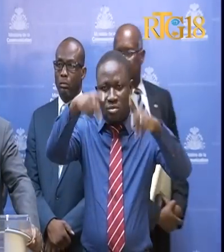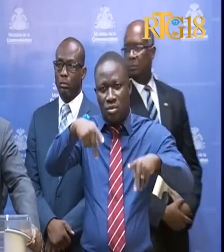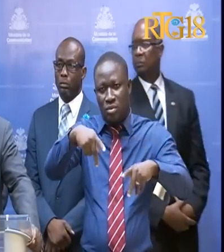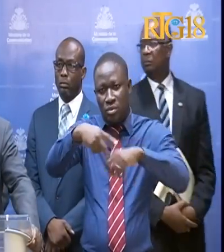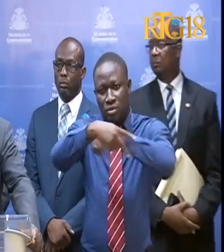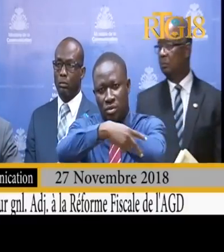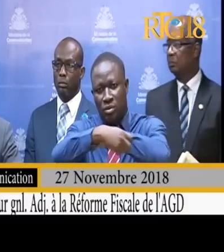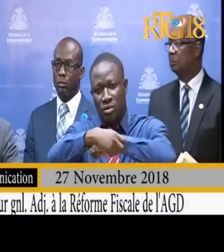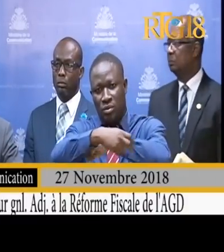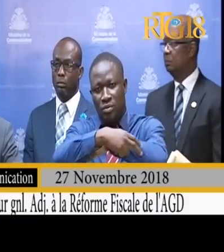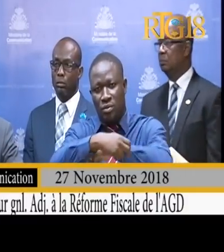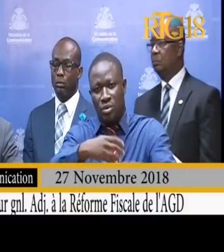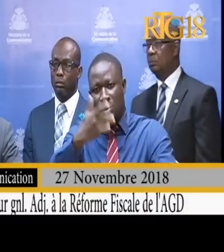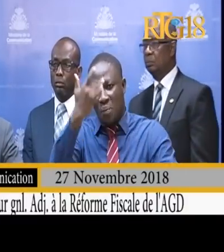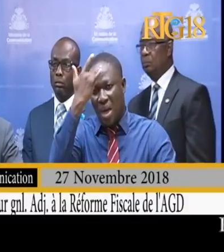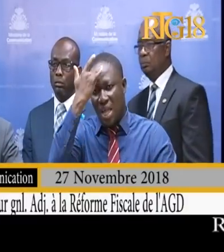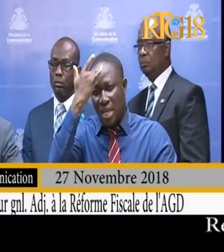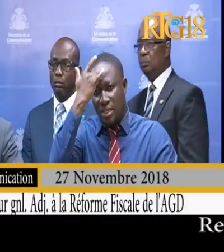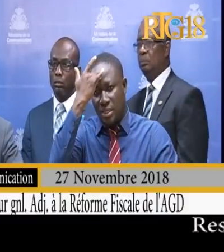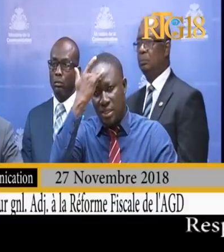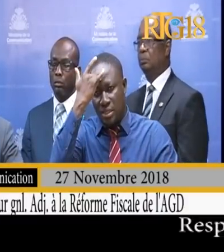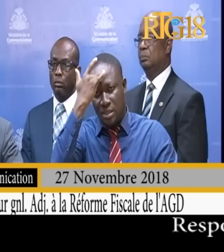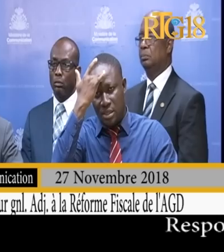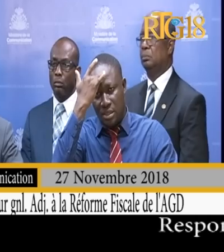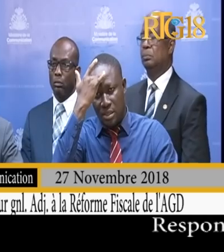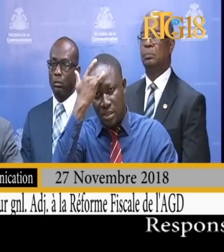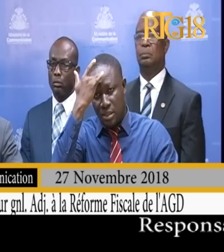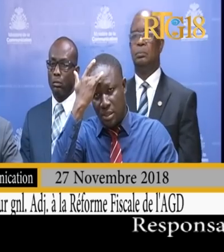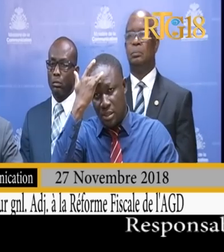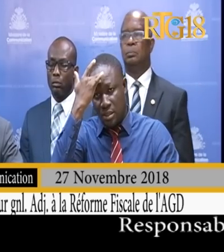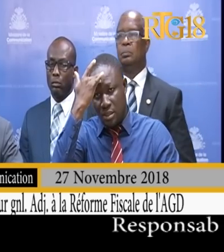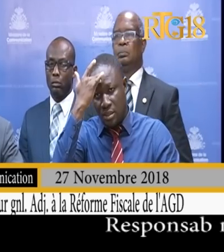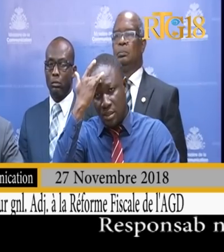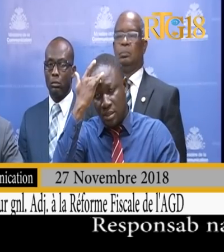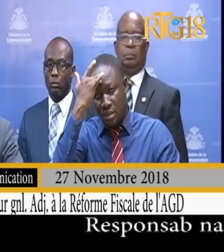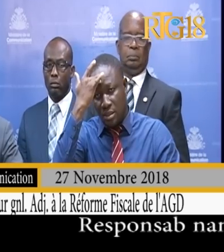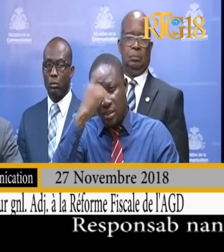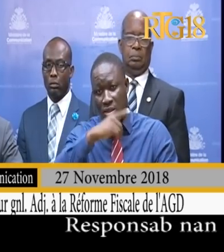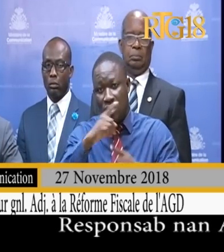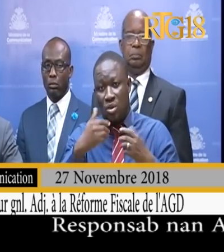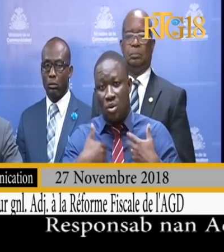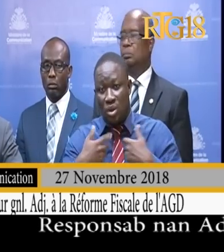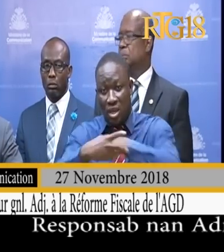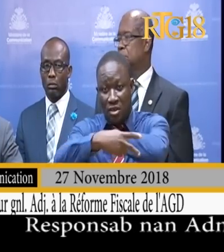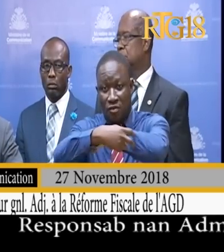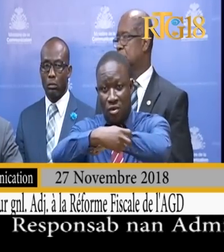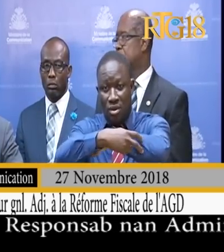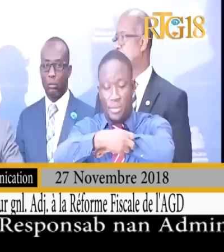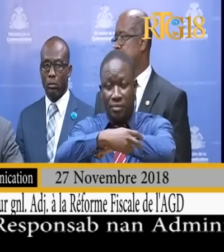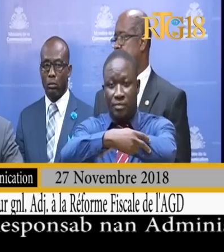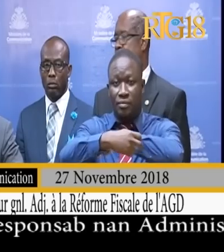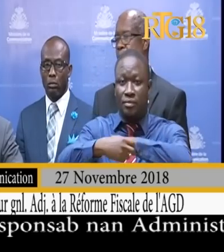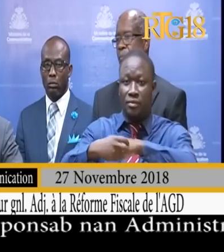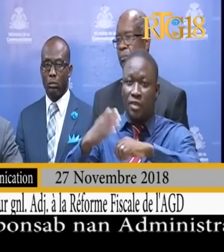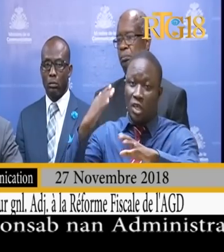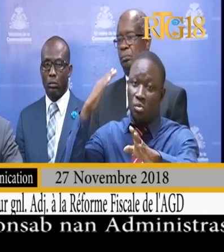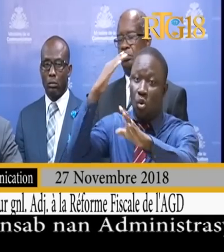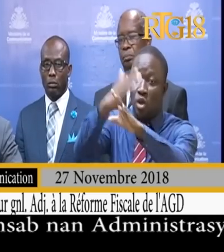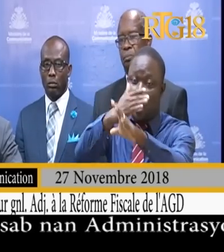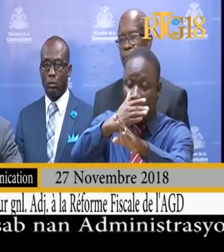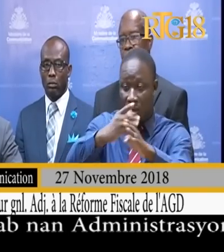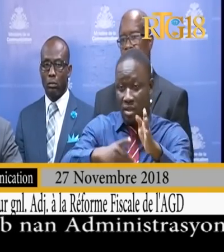kontribane se yon cancer, et, lor gen kontribane, li bloke